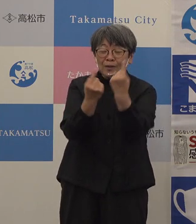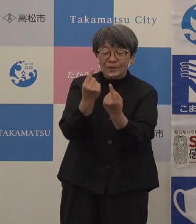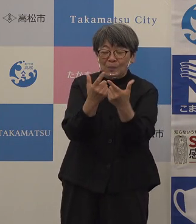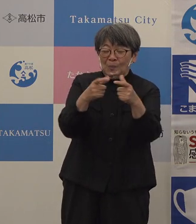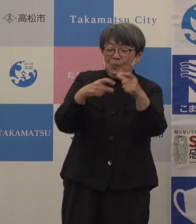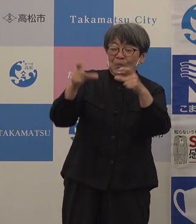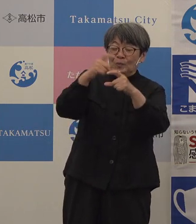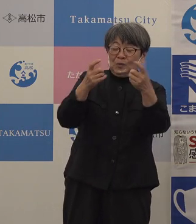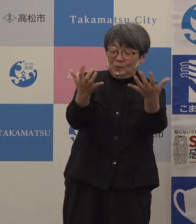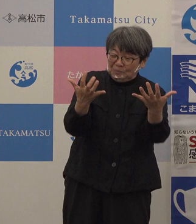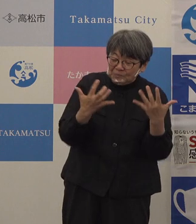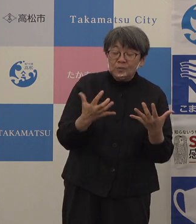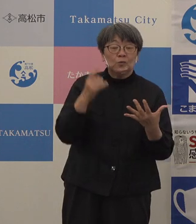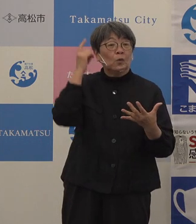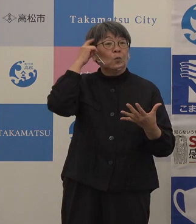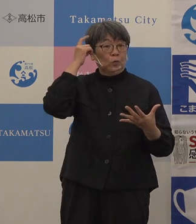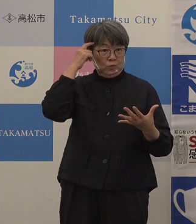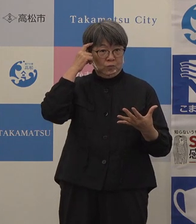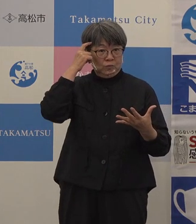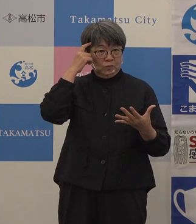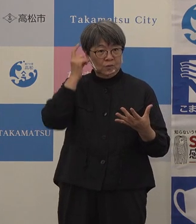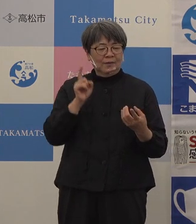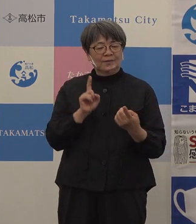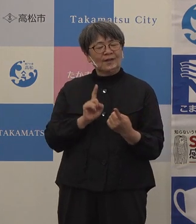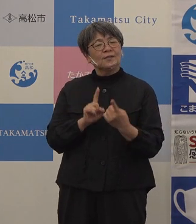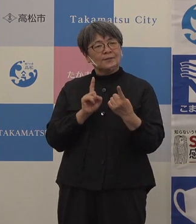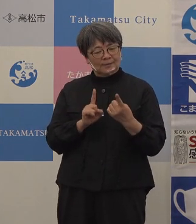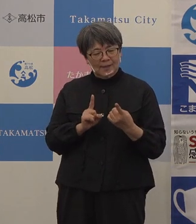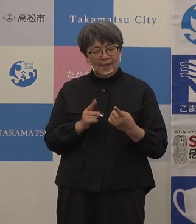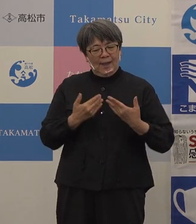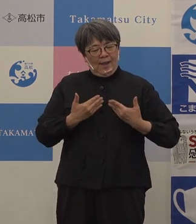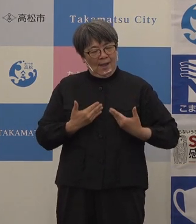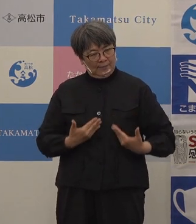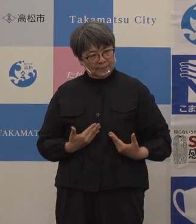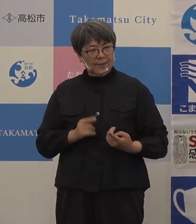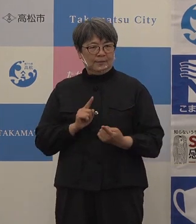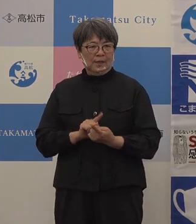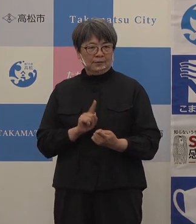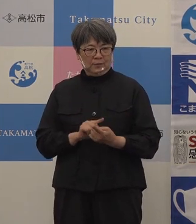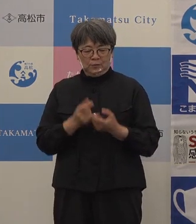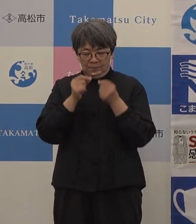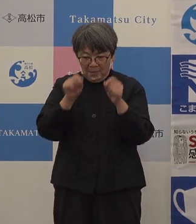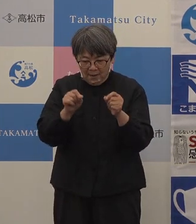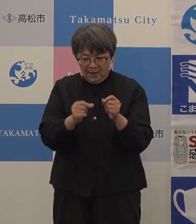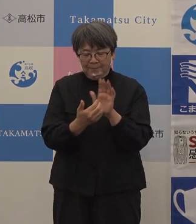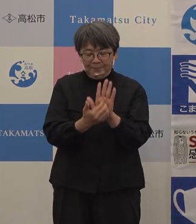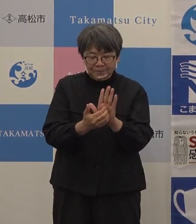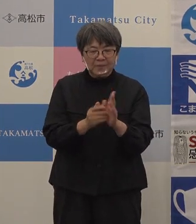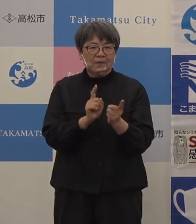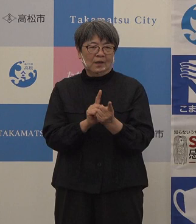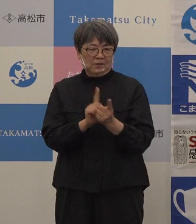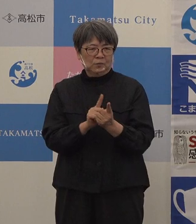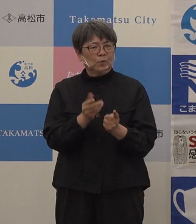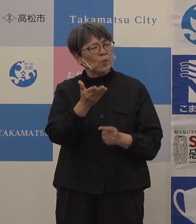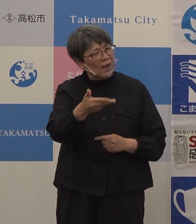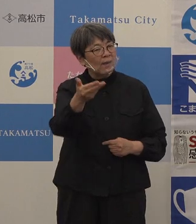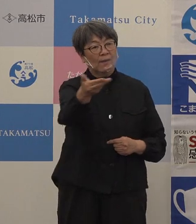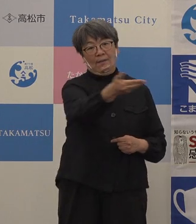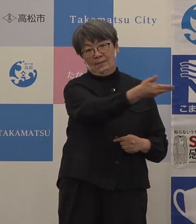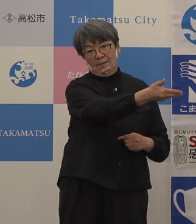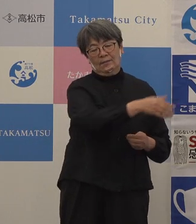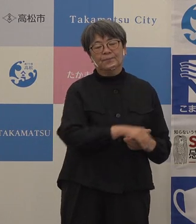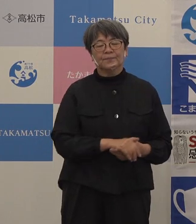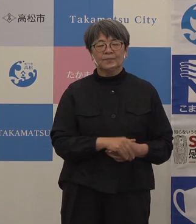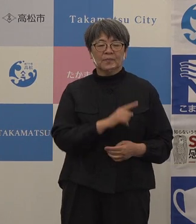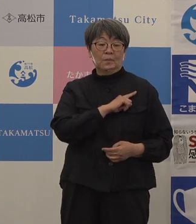する対策に感染対策についてのついてお願いします。 はい、